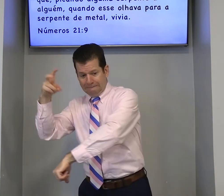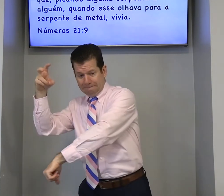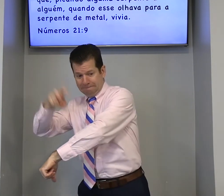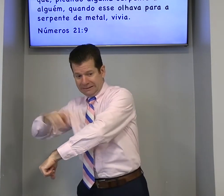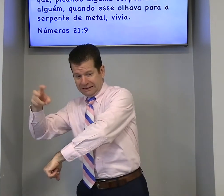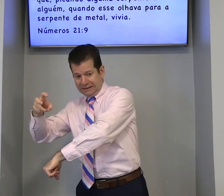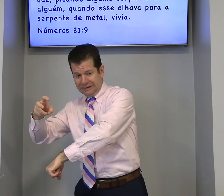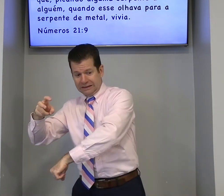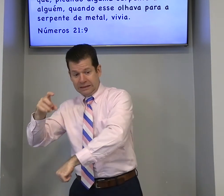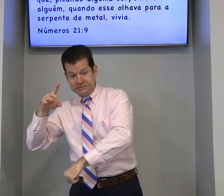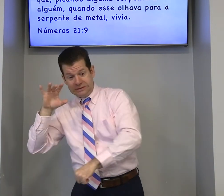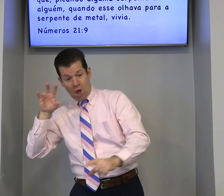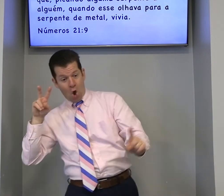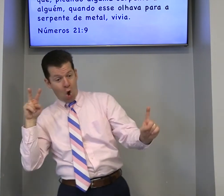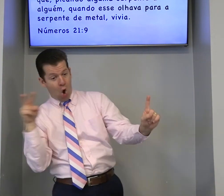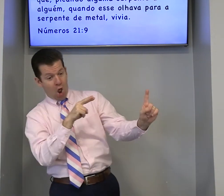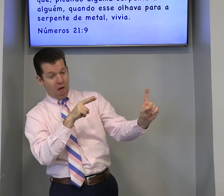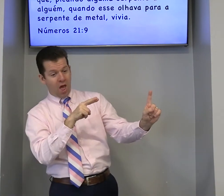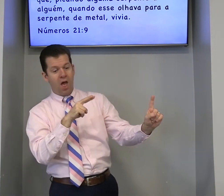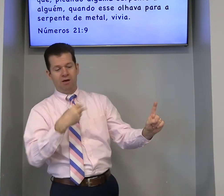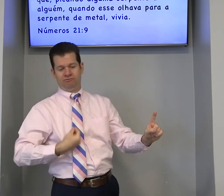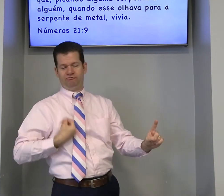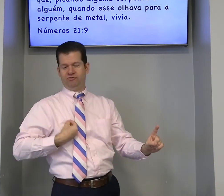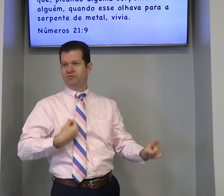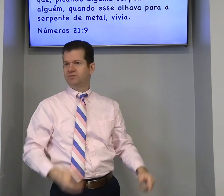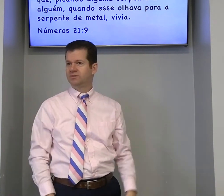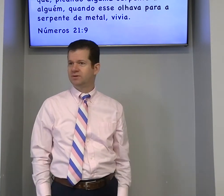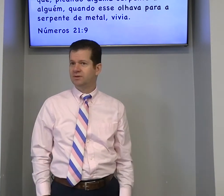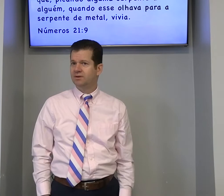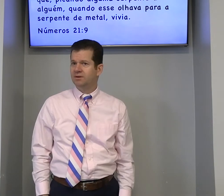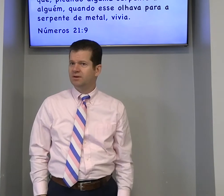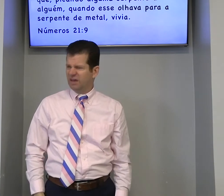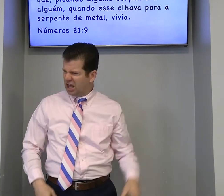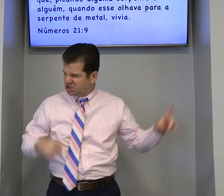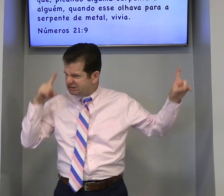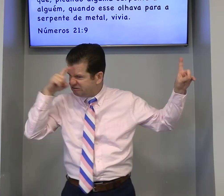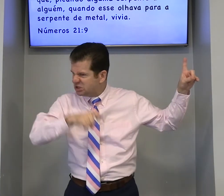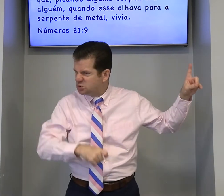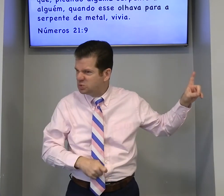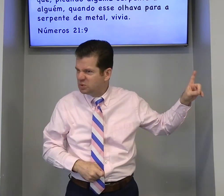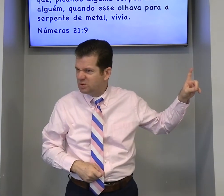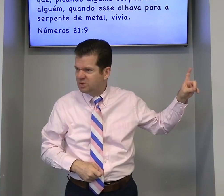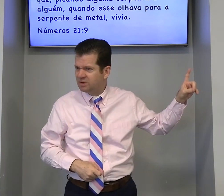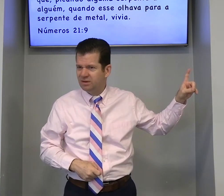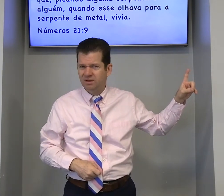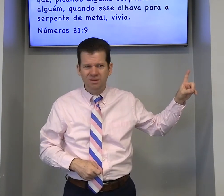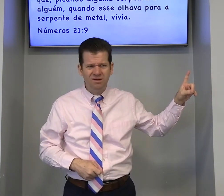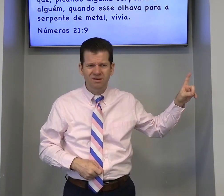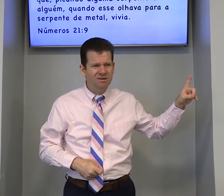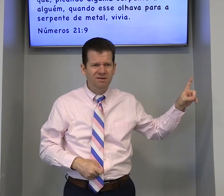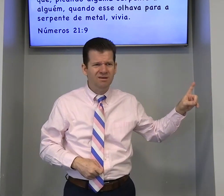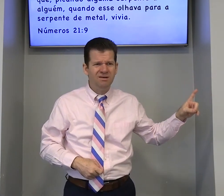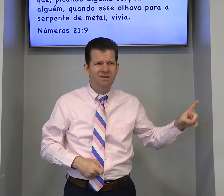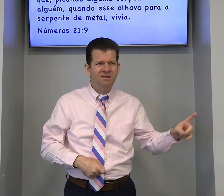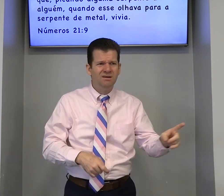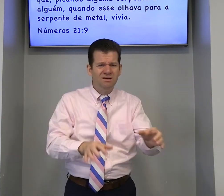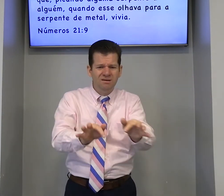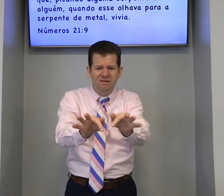haste. E sucedia que, picando alguma serpente a alguém, quando esse olhava para a serpente de